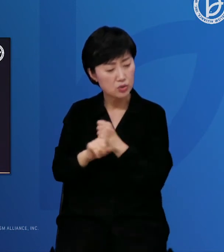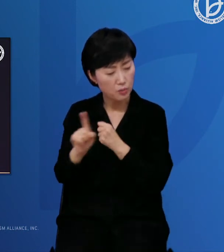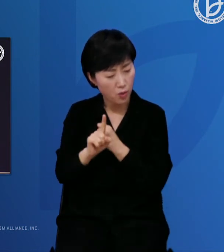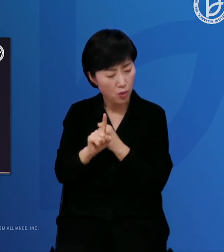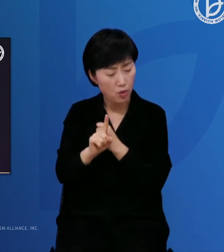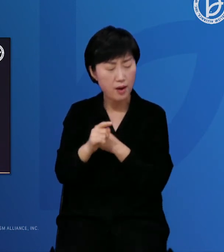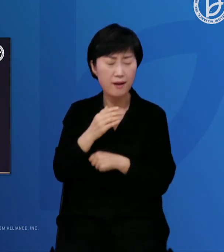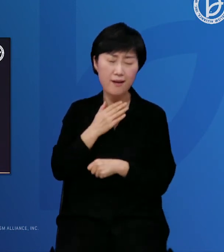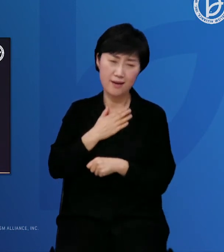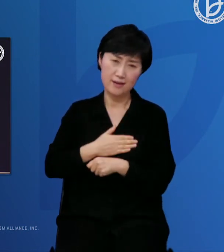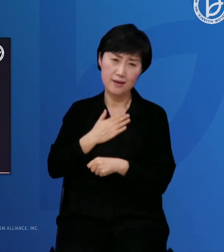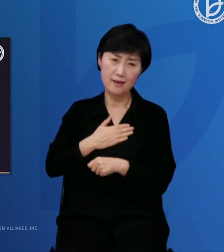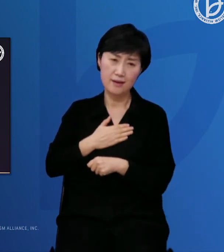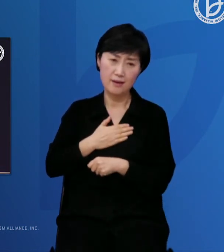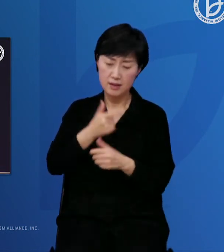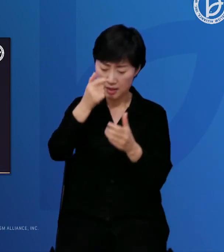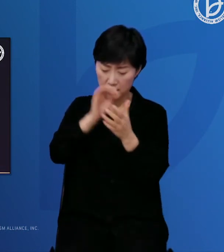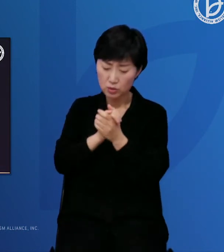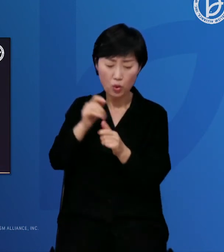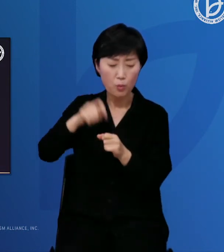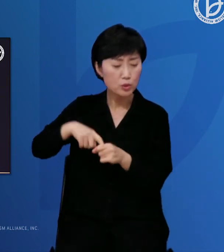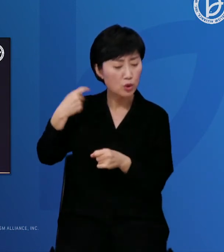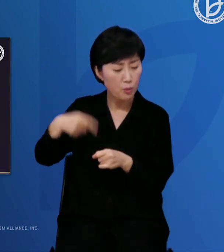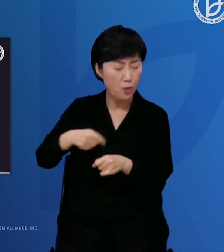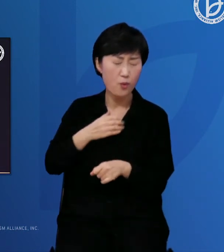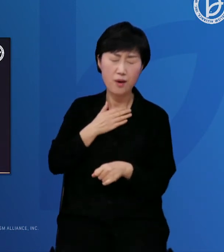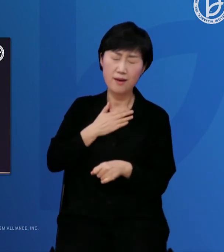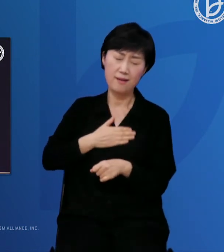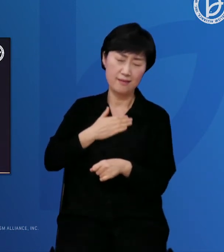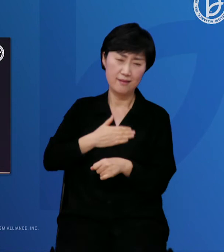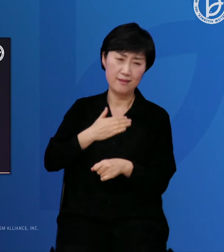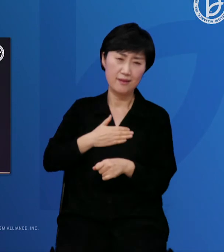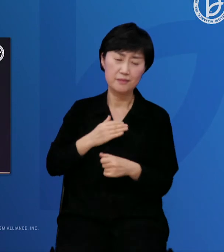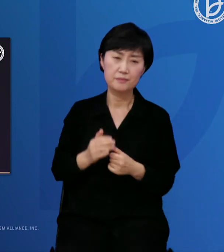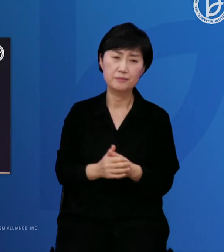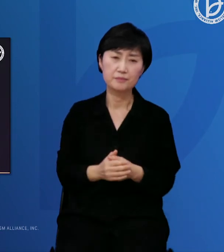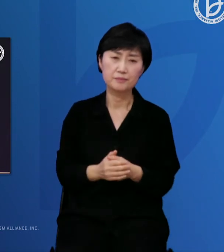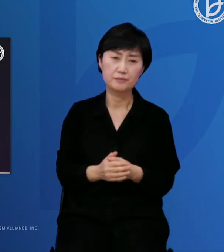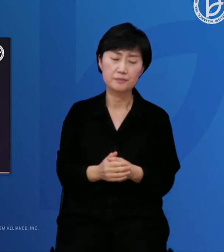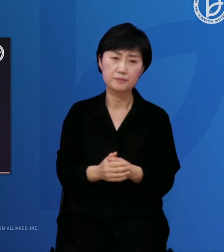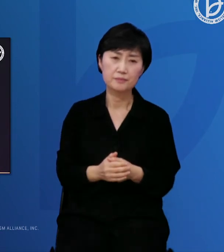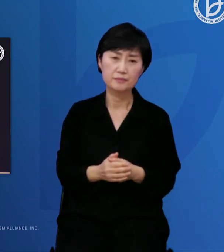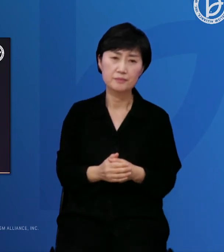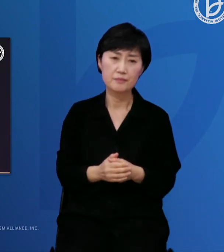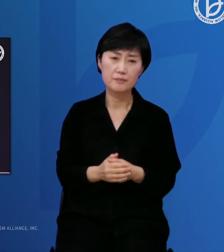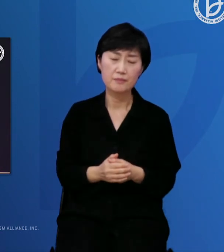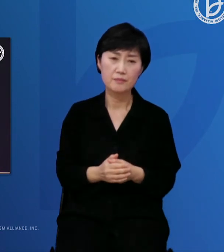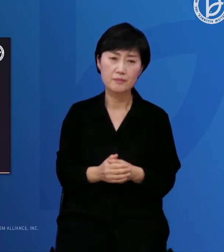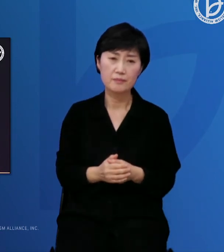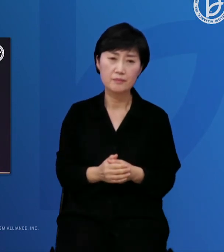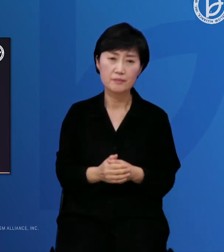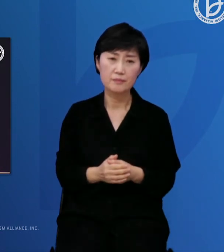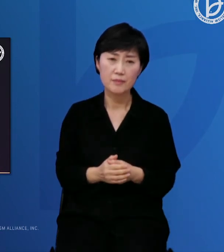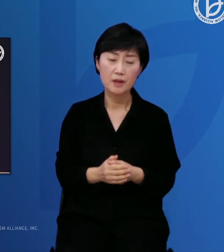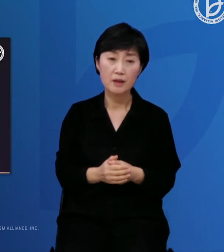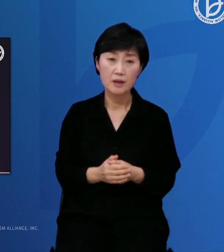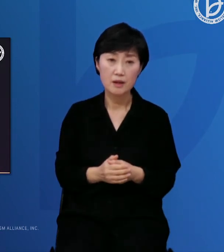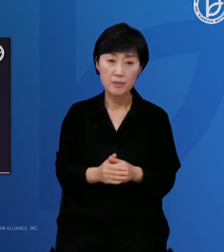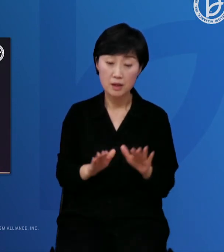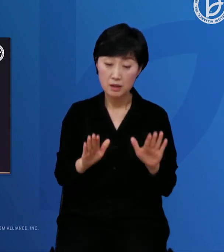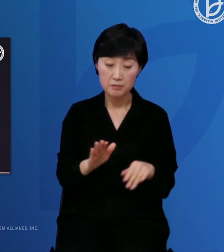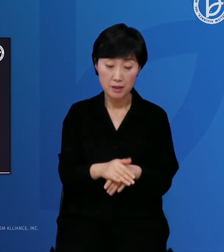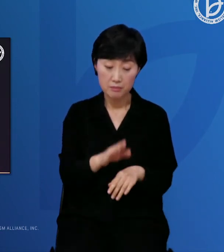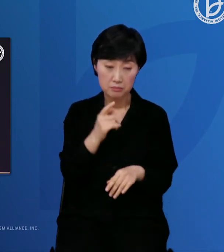that spiritual entity's existence, I realized that's why we need to pray. 솔직한 말로 저는요, 하나님께는 기도 안 해도 여러분